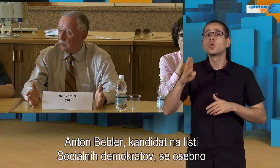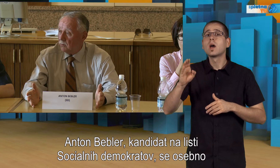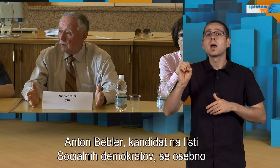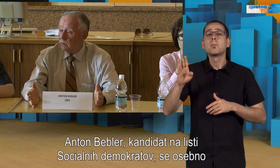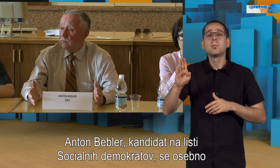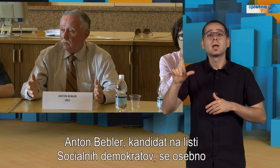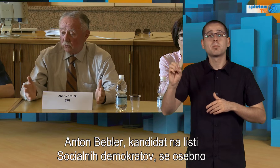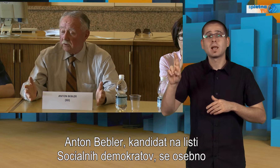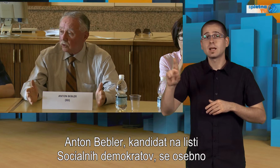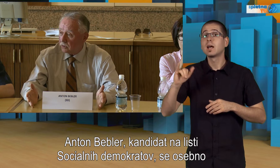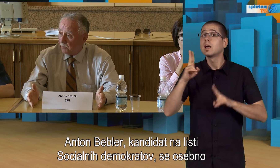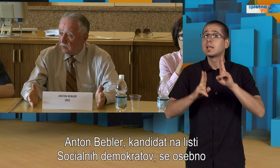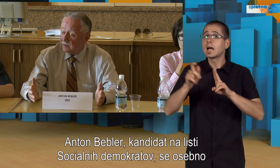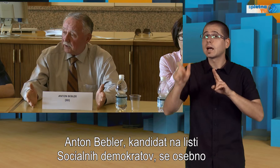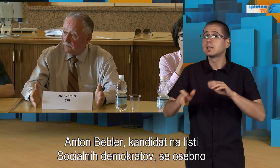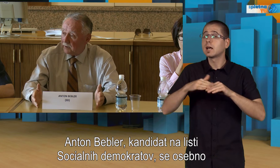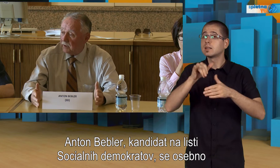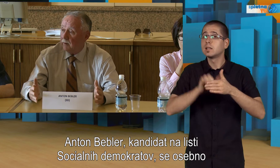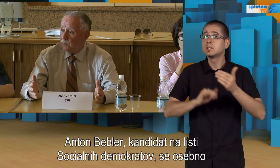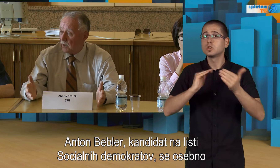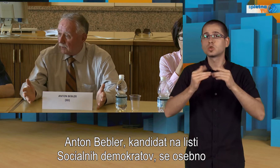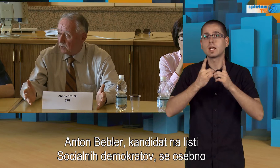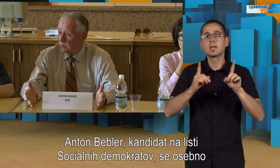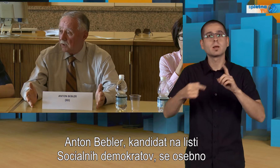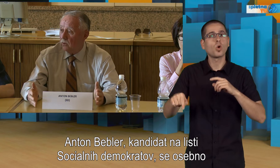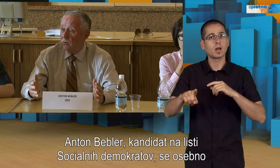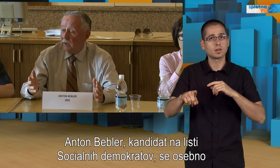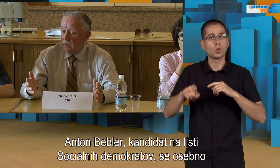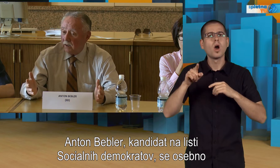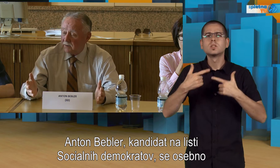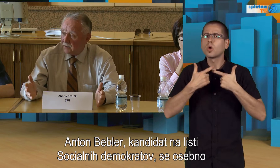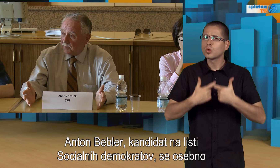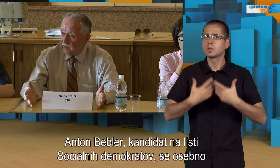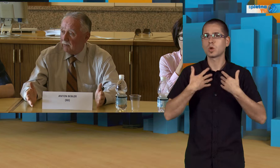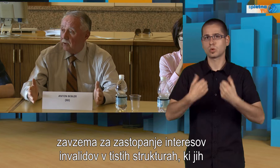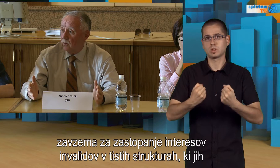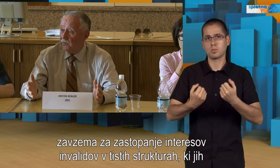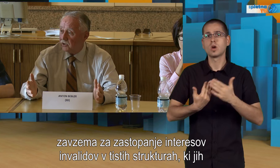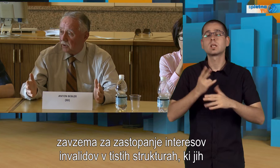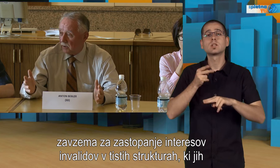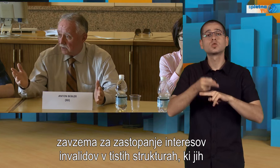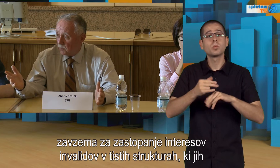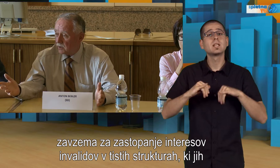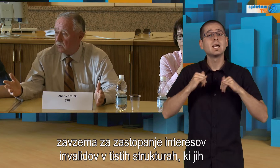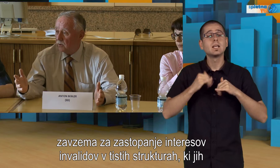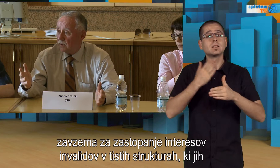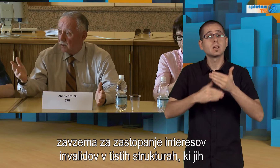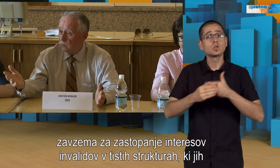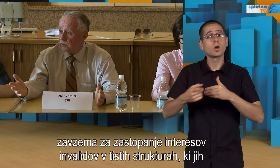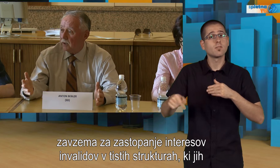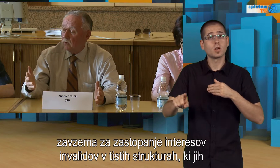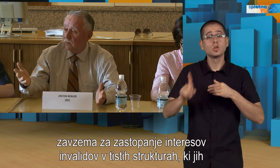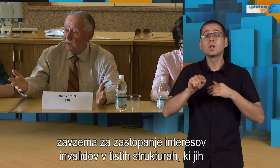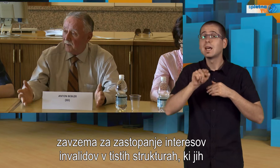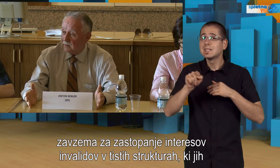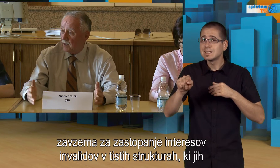Anton Bebler, kandidat na listi Socialnih demokratov, se zavzema za zastopanje interesov invalidov v tistih strukturah, ki jih danes